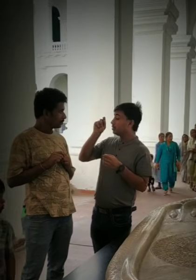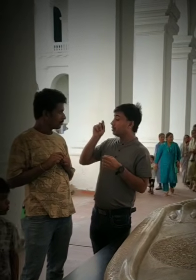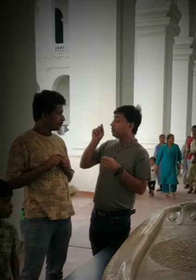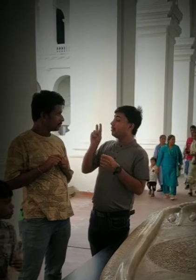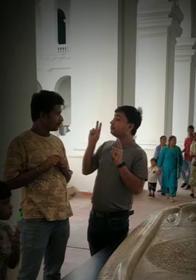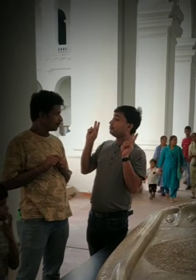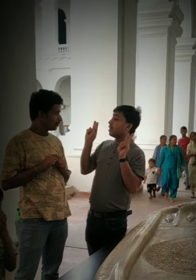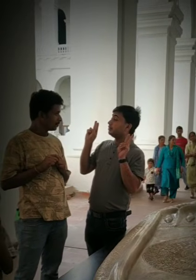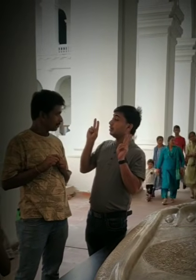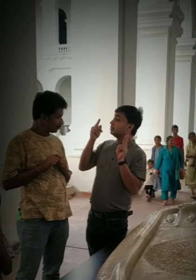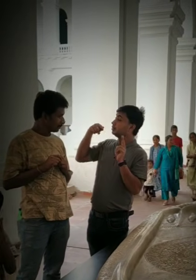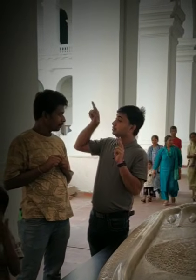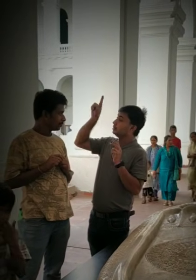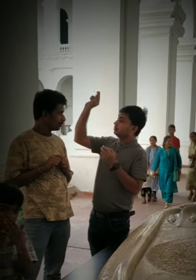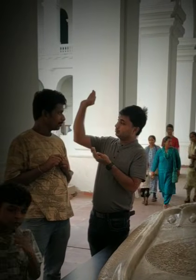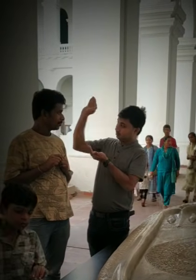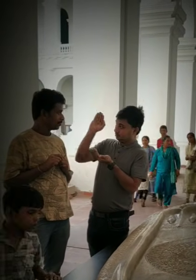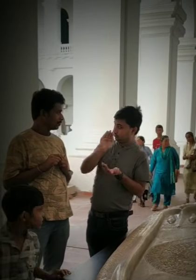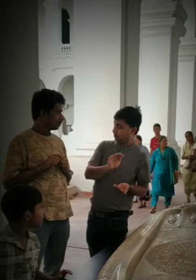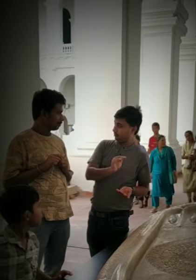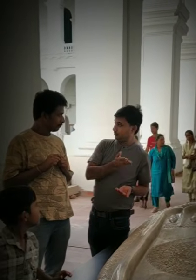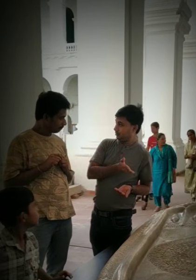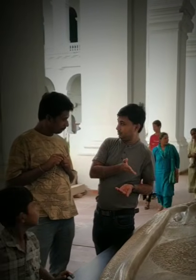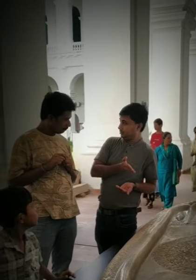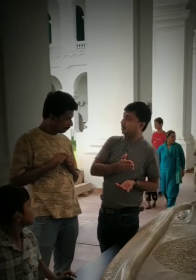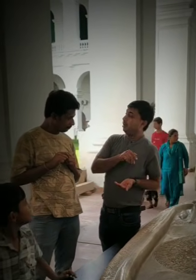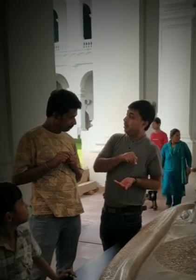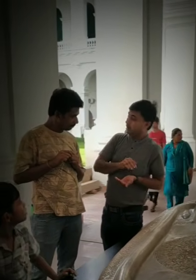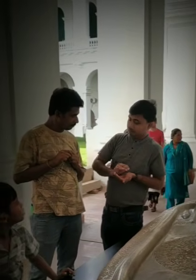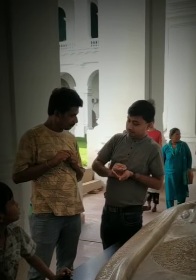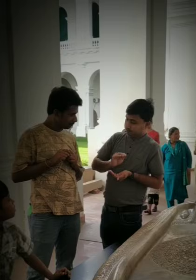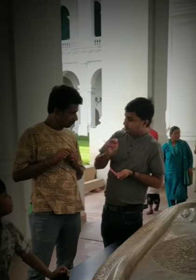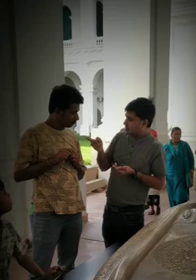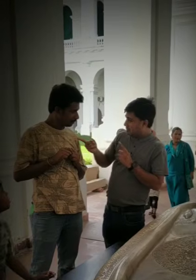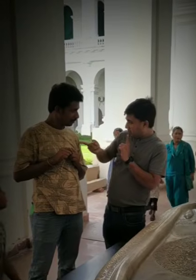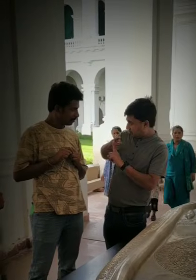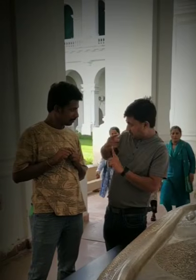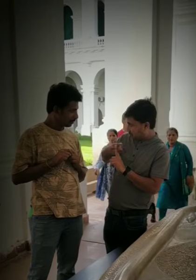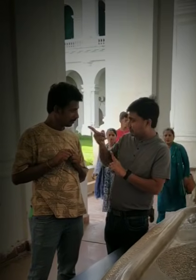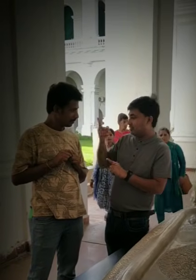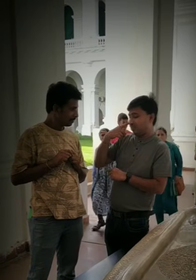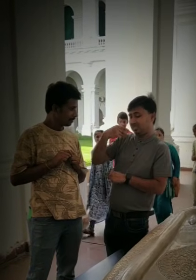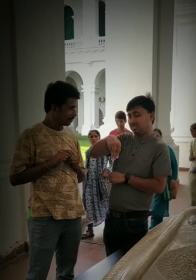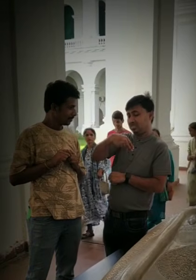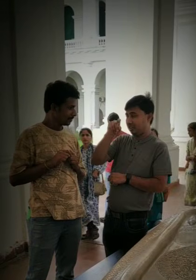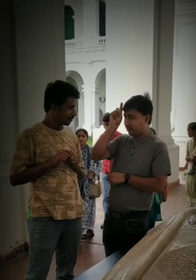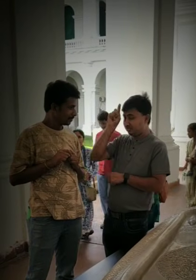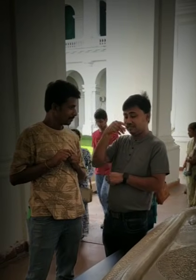নাচে মনে নাচে কামনা আশা, দিনে দিনে বেড়ে চলে প্রেমের নেশা।